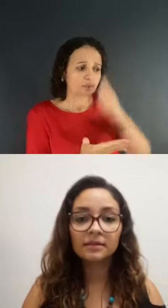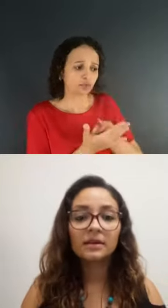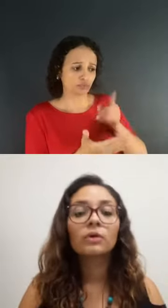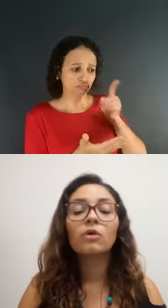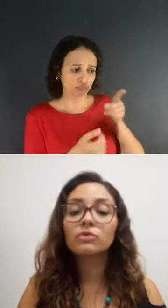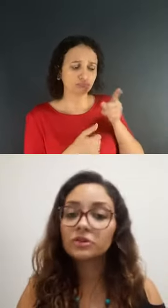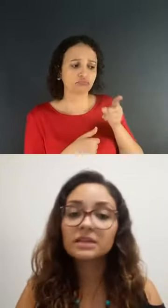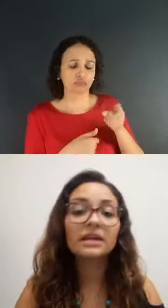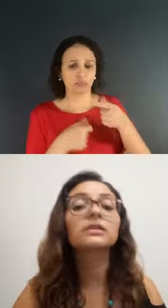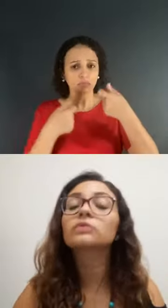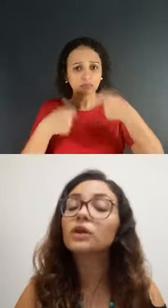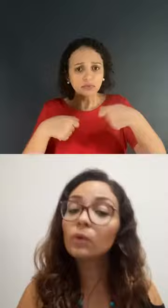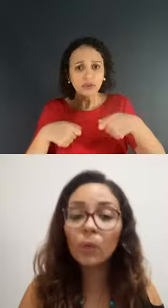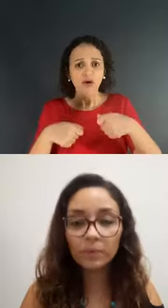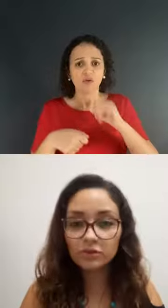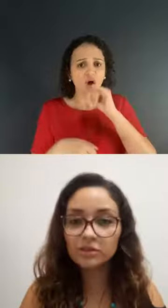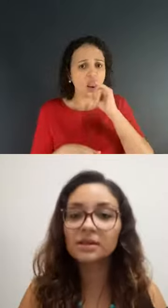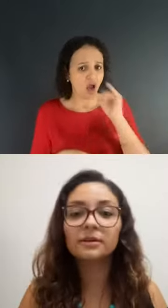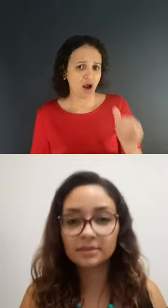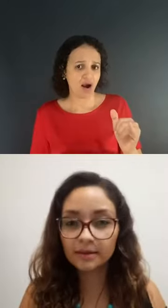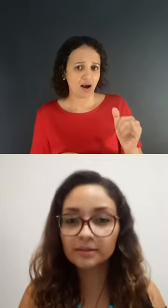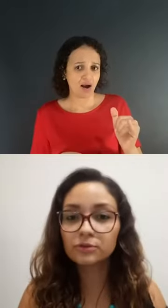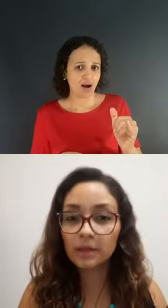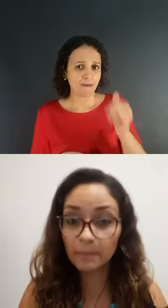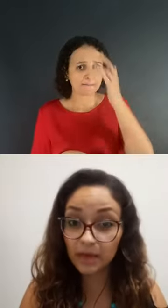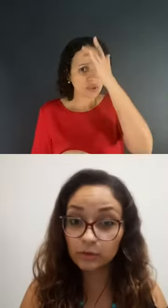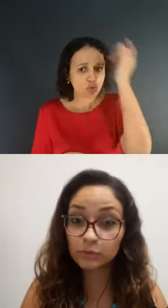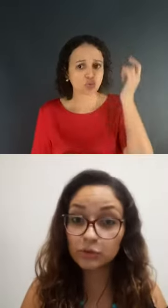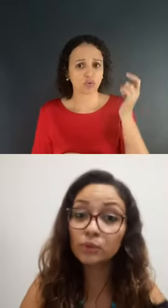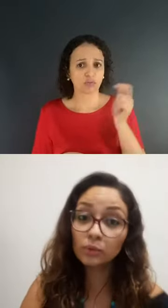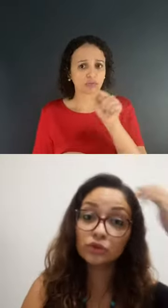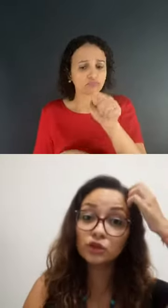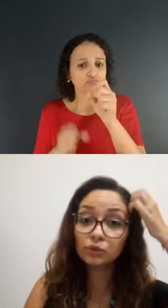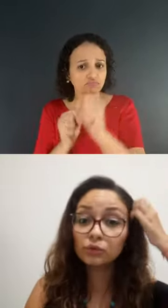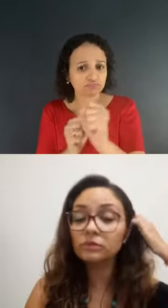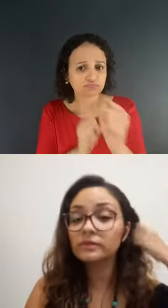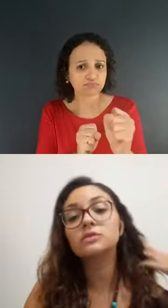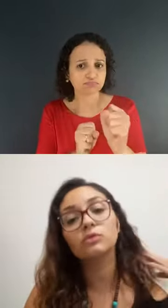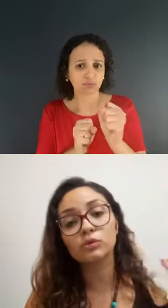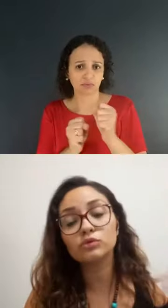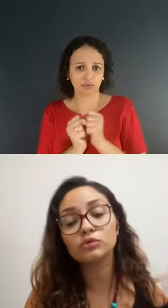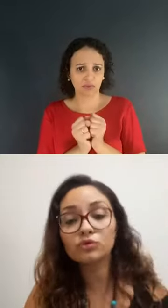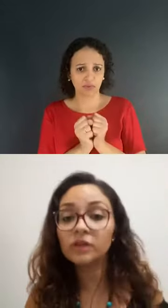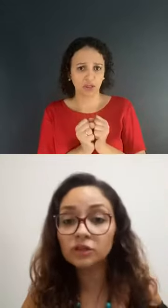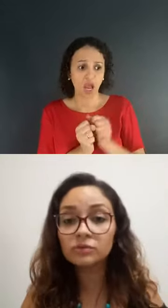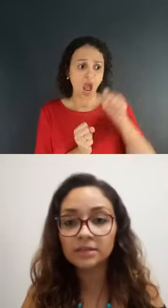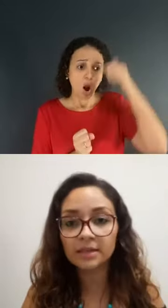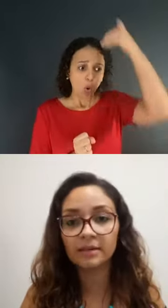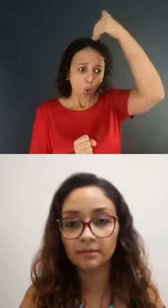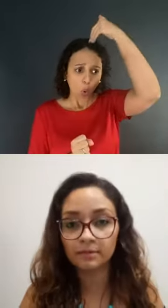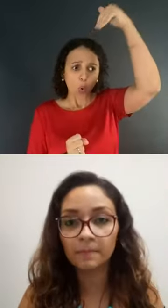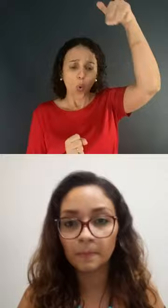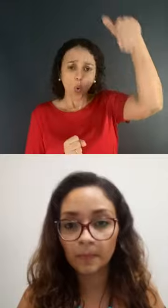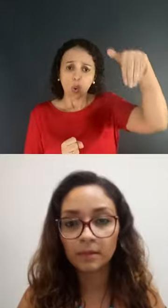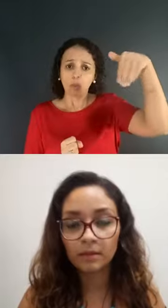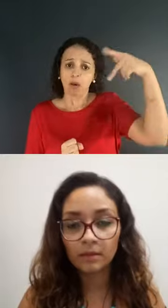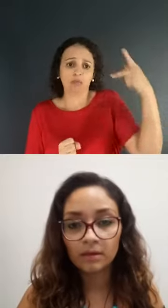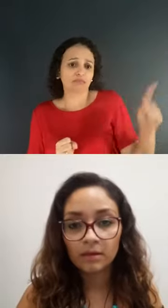nela. Como eu disse, que ela não tem culpa de estar nesse relacionamento. Isso é um círculo vicioso, difícil de